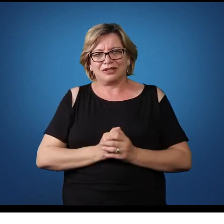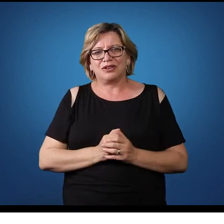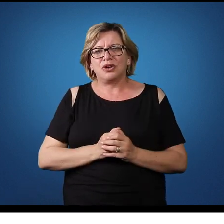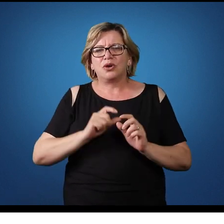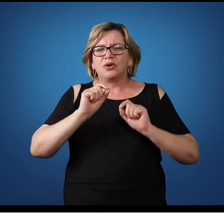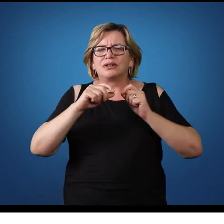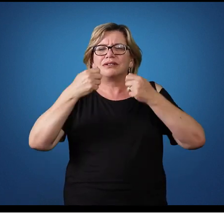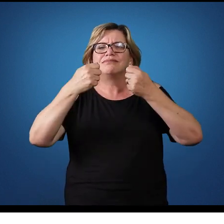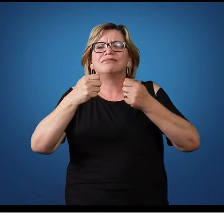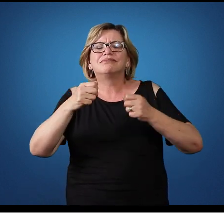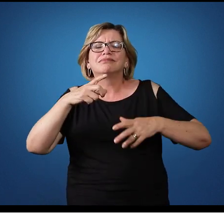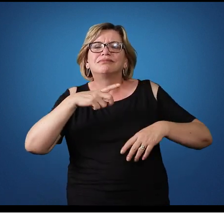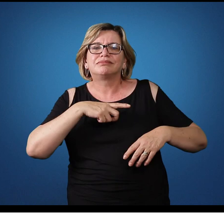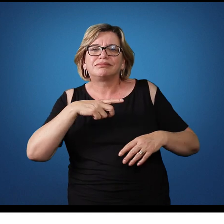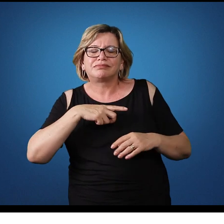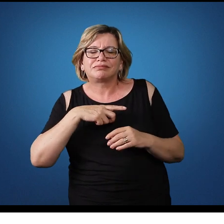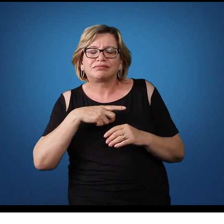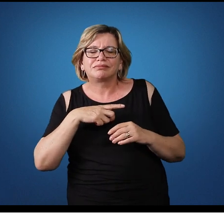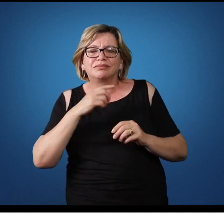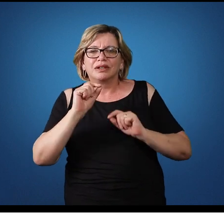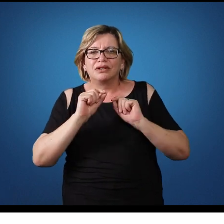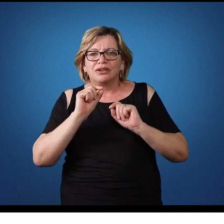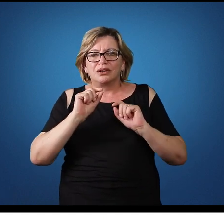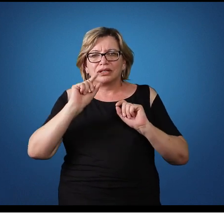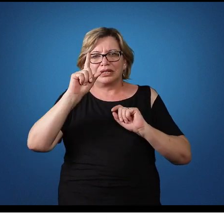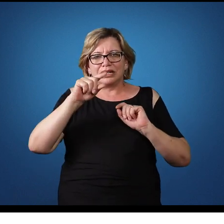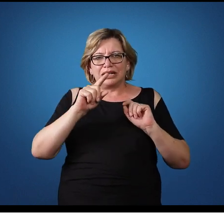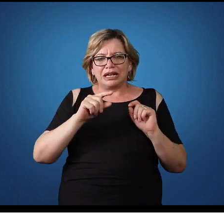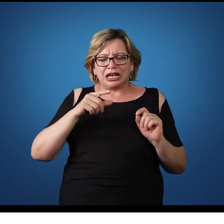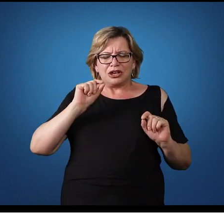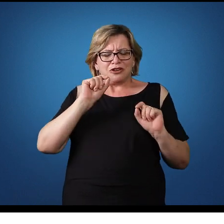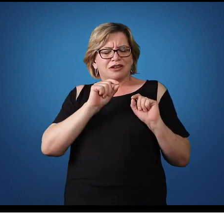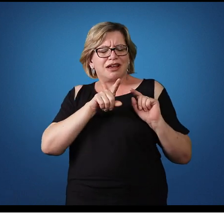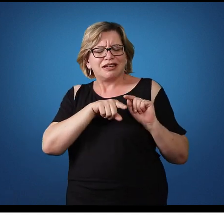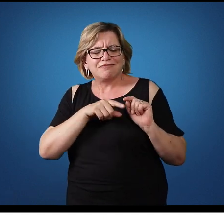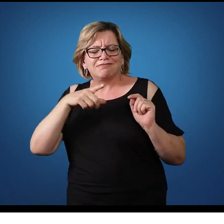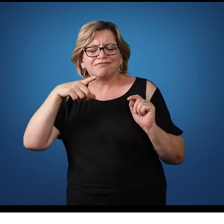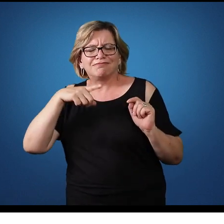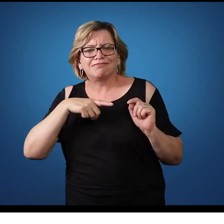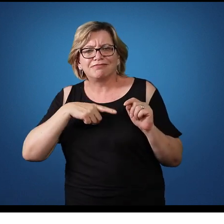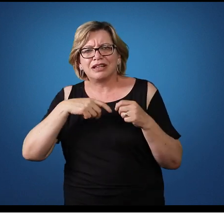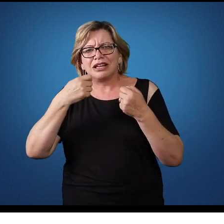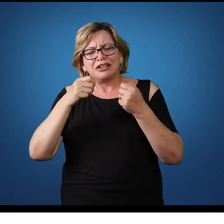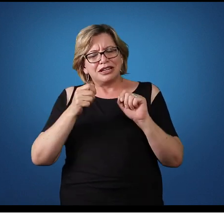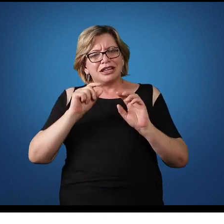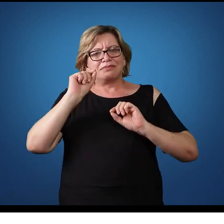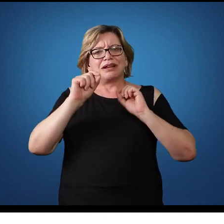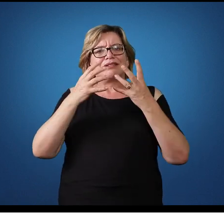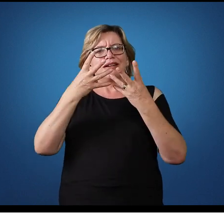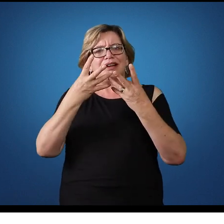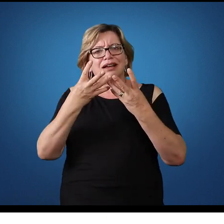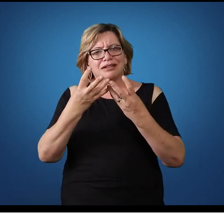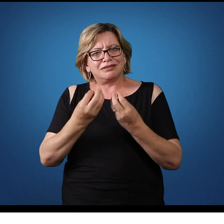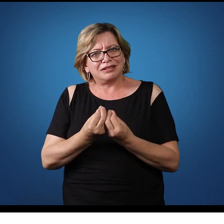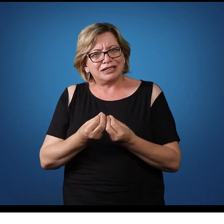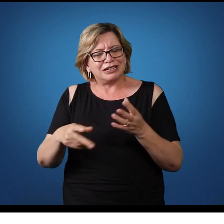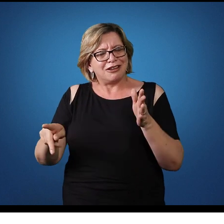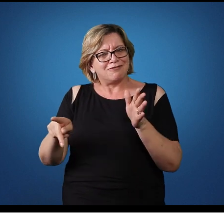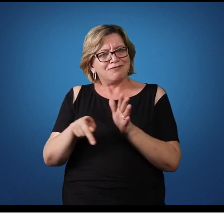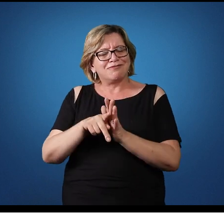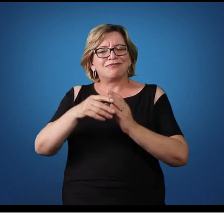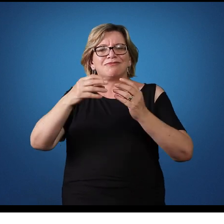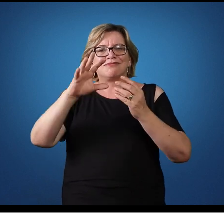condição necessária? Uma condição necessária é aquilo que alguma coisa tem que ter para que ele seja alguma coisa daquele